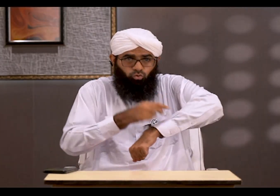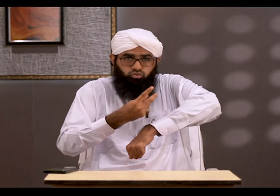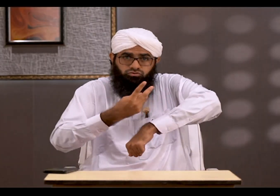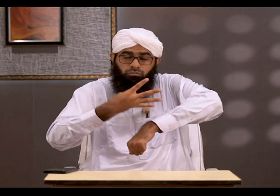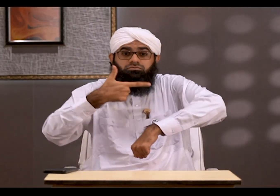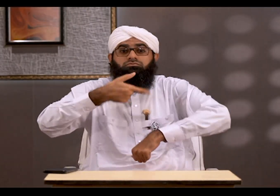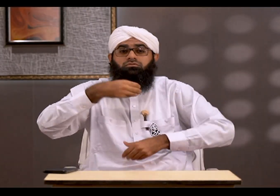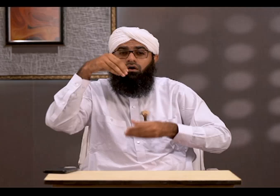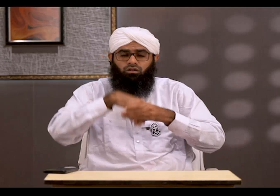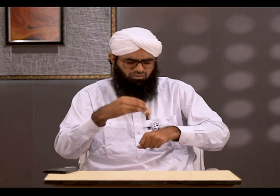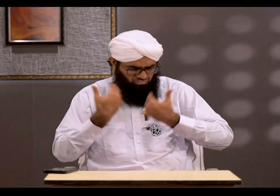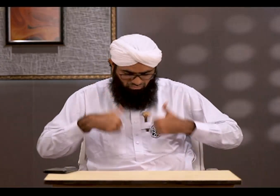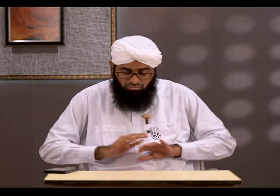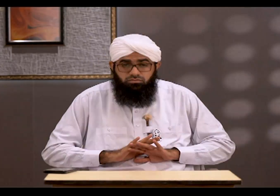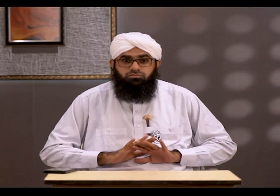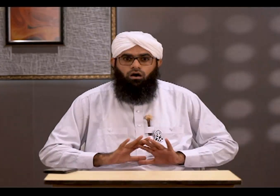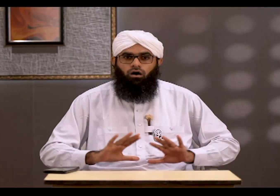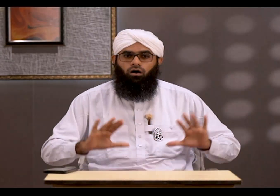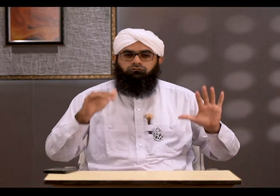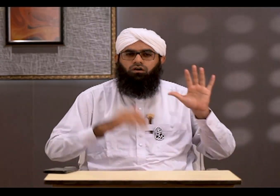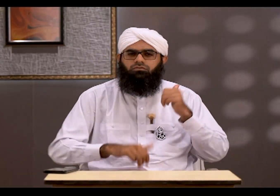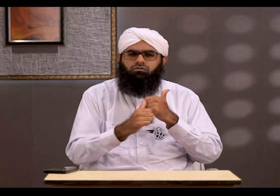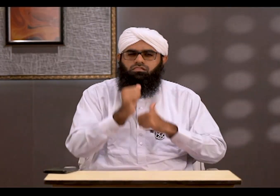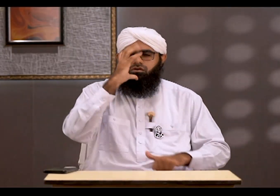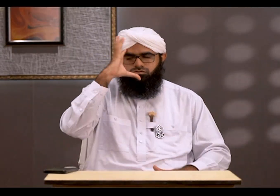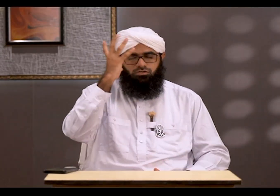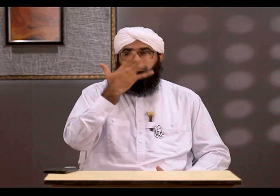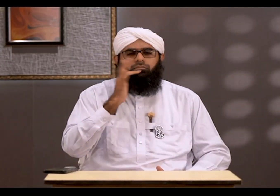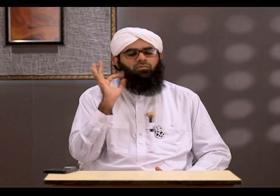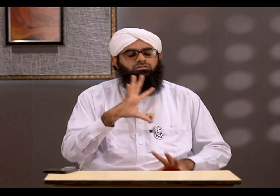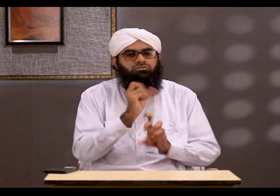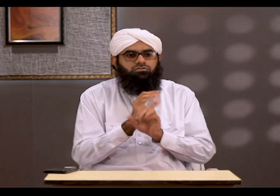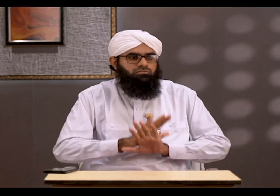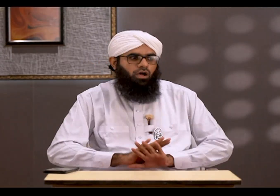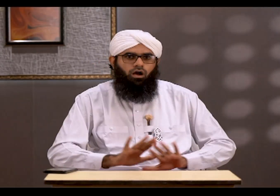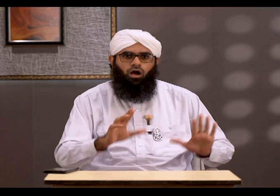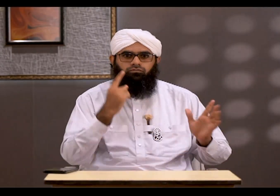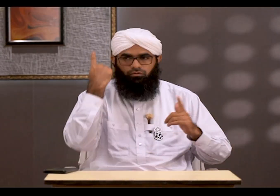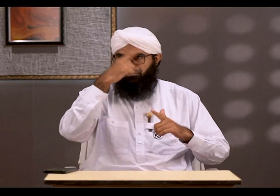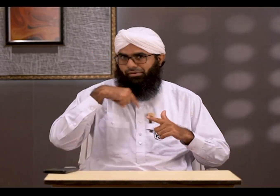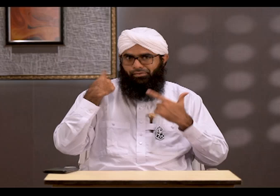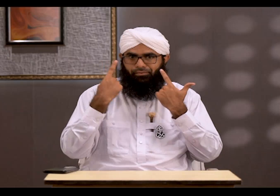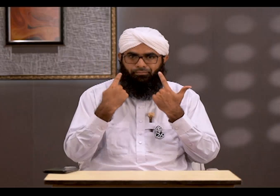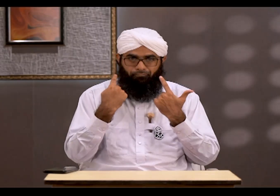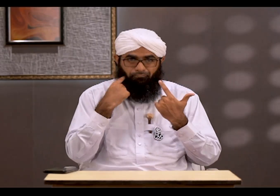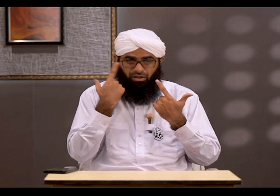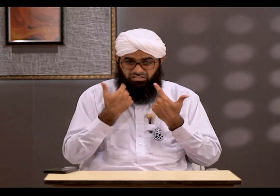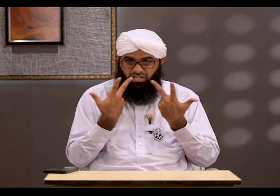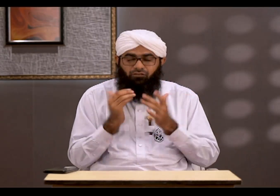گا، جیسے سفید شیشے میں شراب سرخ دکھائی دیتی ہے۔ آدمی اپنے چہرے کو اس کے رخسار یعنی گال میں آئینے